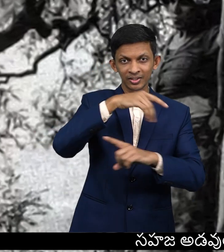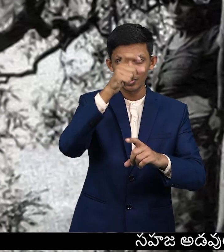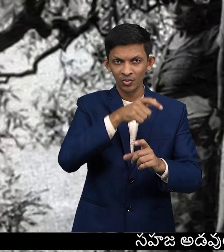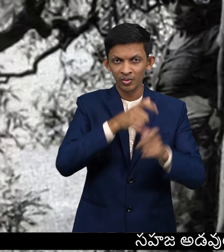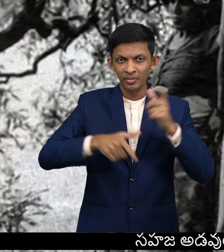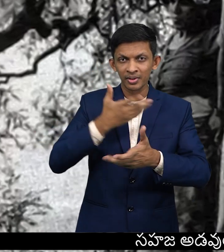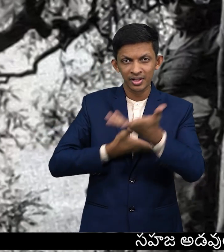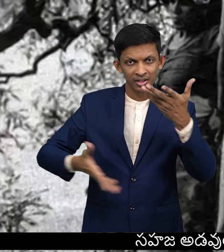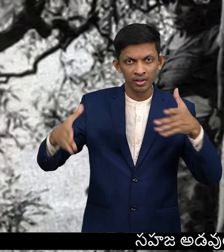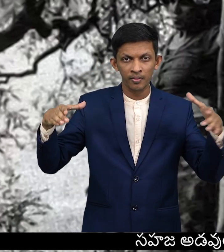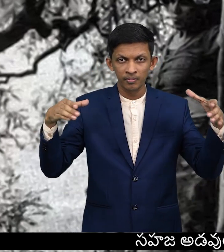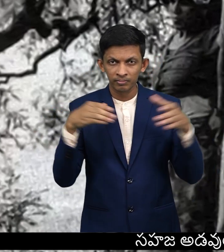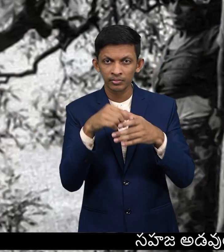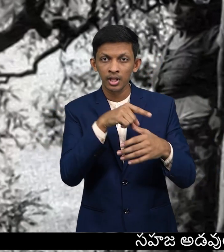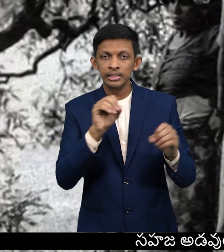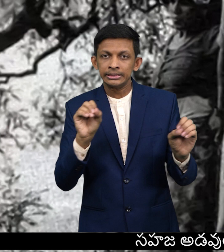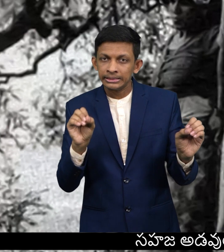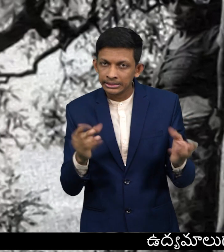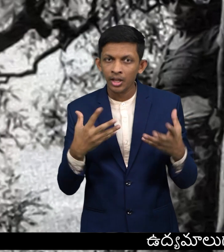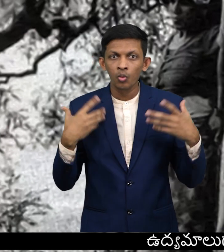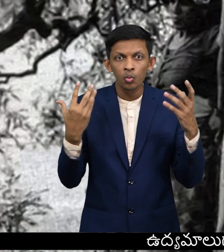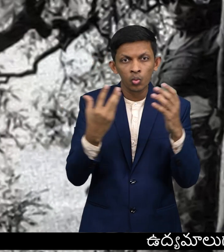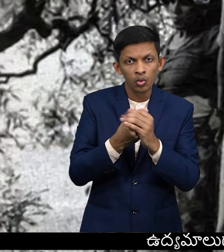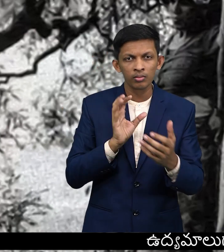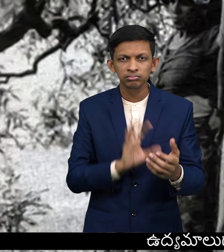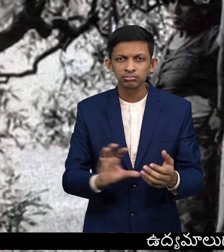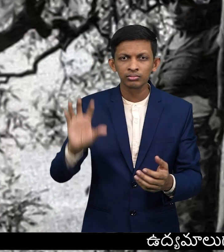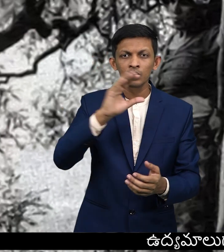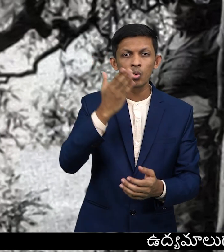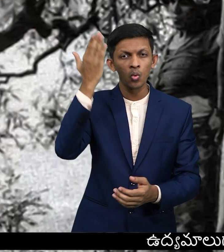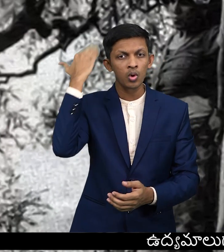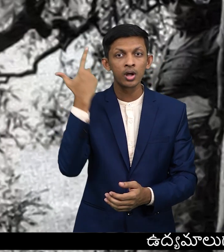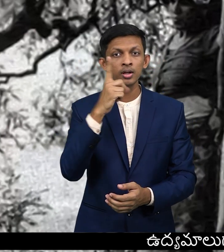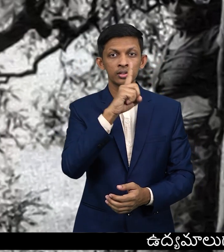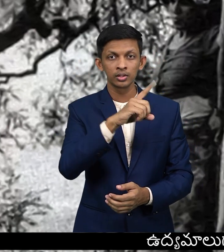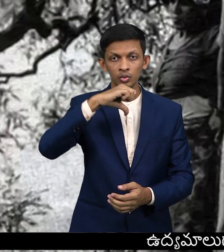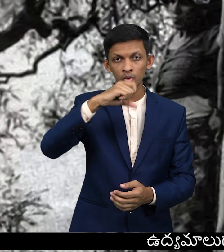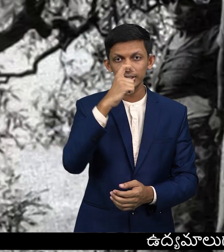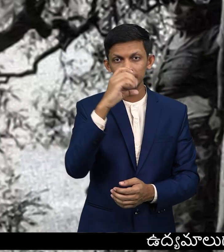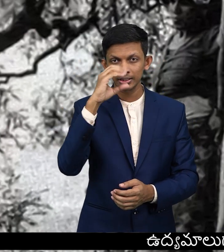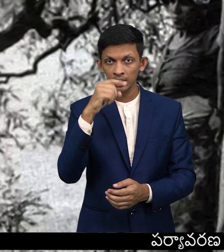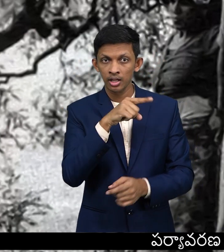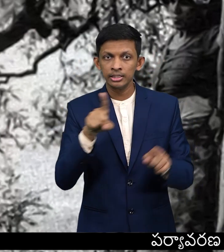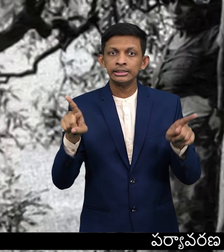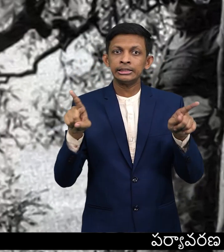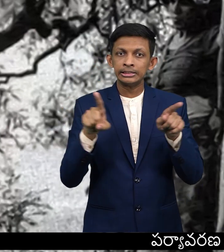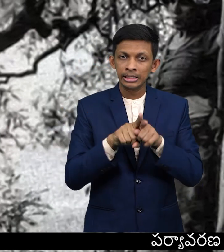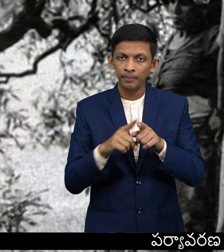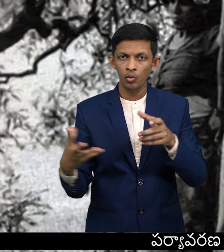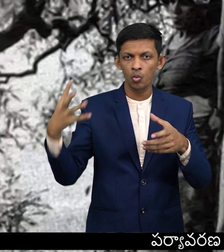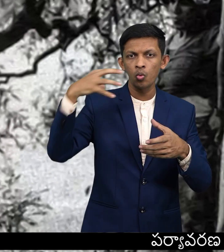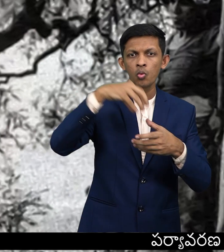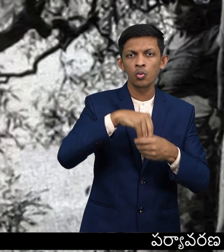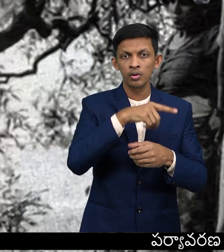సహజ అడవుల పరిరక్షణ కోసం అట్టడుగు స్థాయి ఉద్యమాలుగా 1970వ దశకంలో మన దేశంలో పర్యావరణ